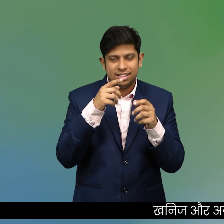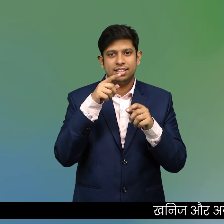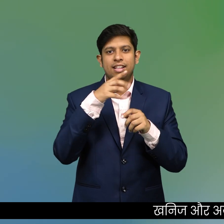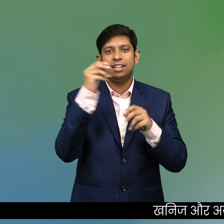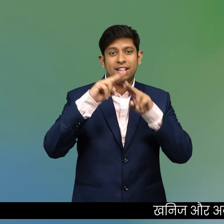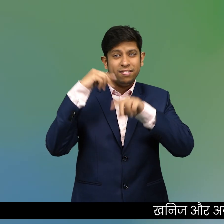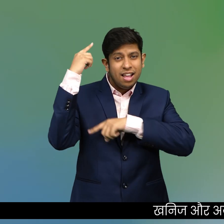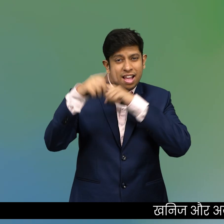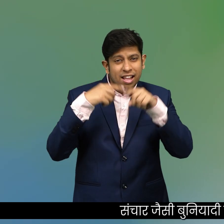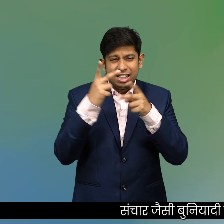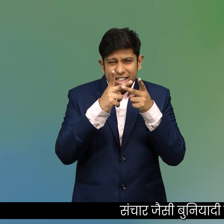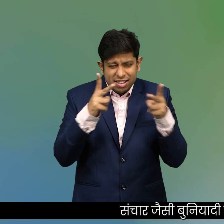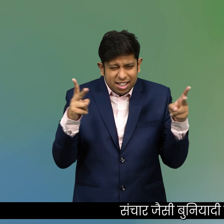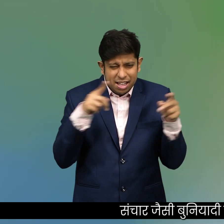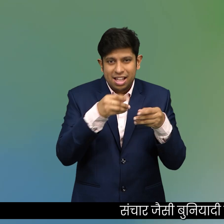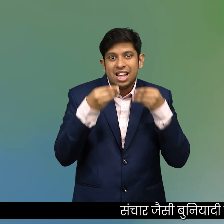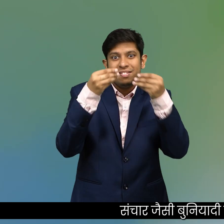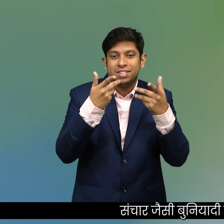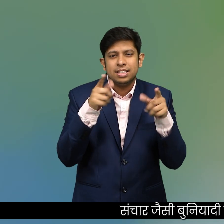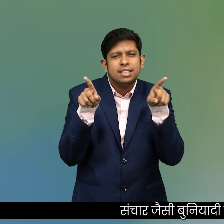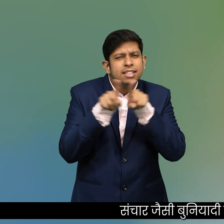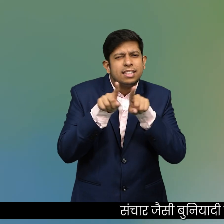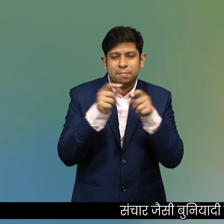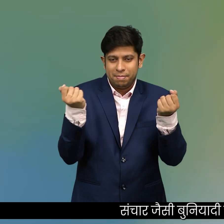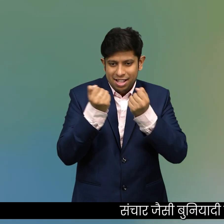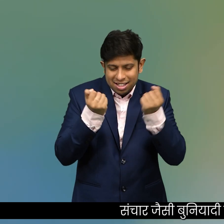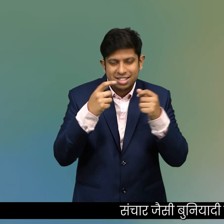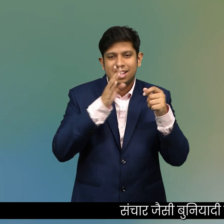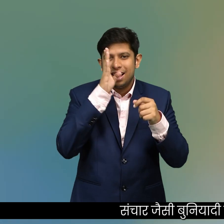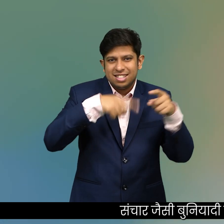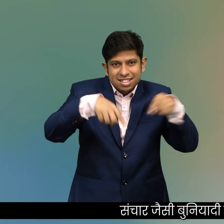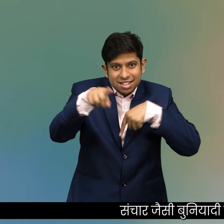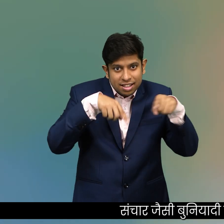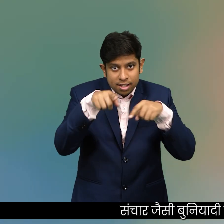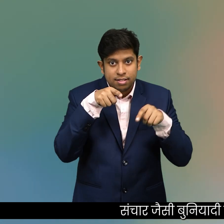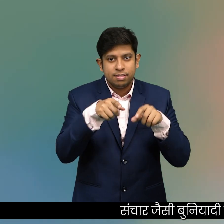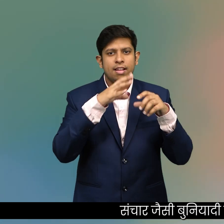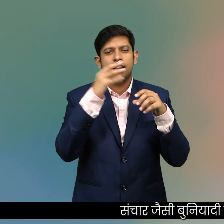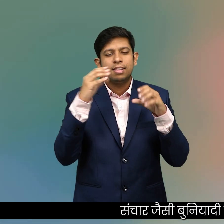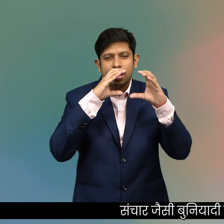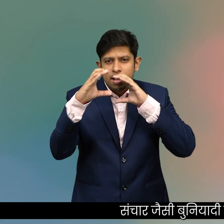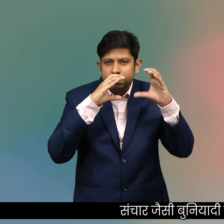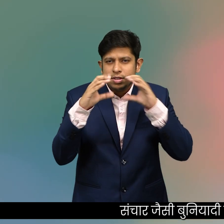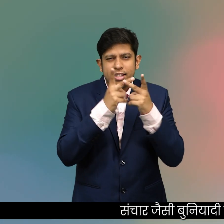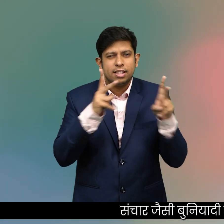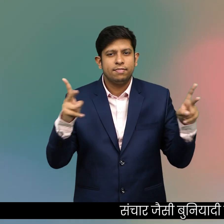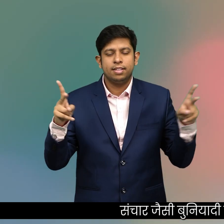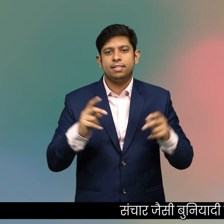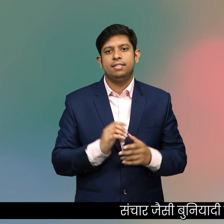और परिवहन, संचार जैसे बुनियादी सुविधाएं आवश्यक होती है।